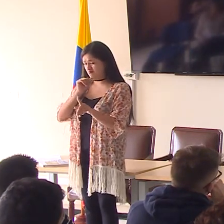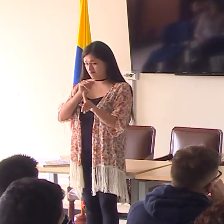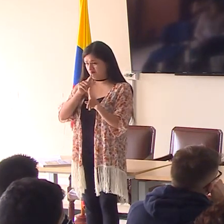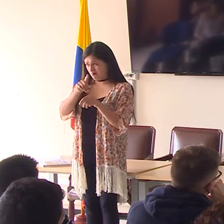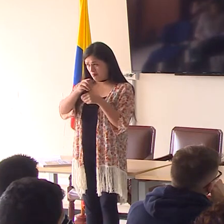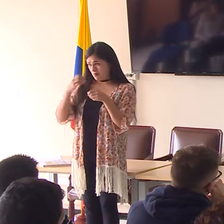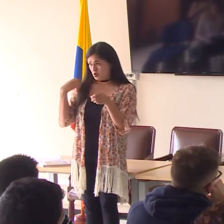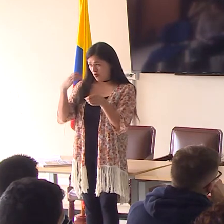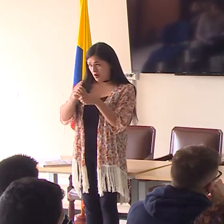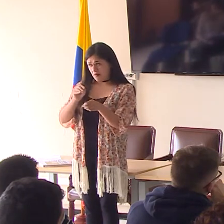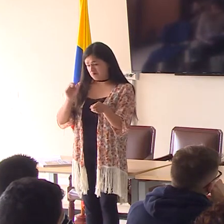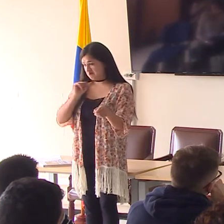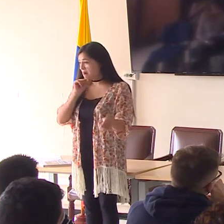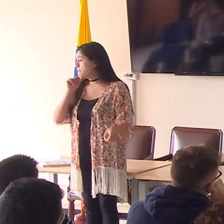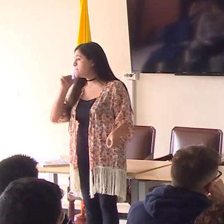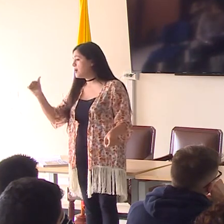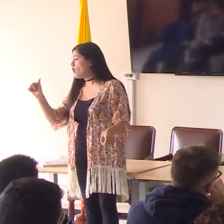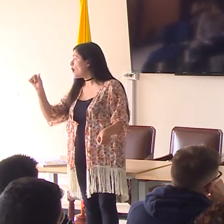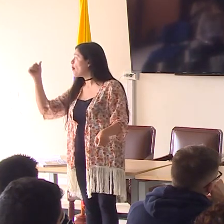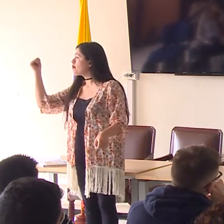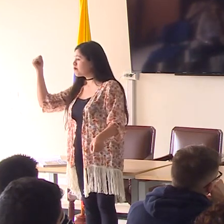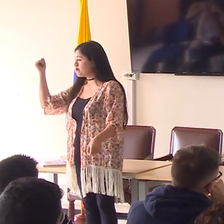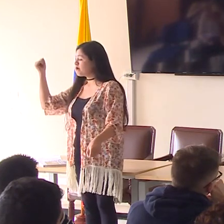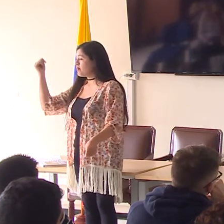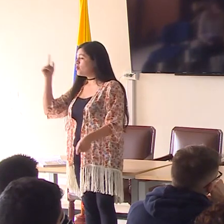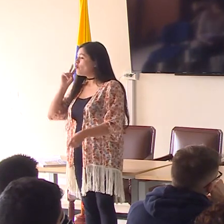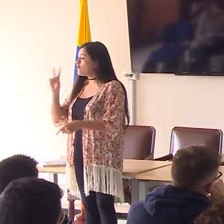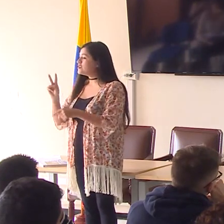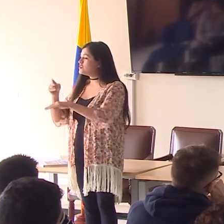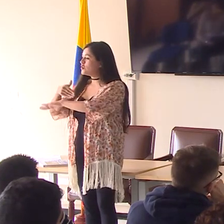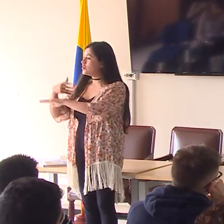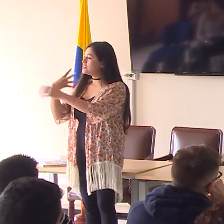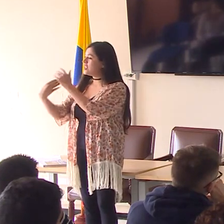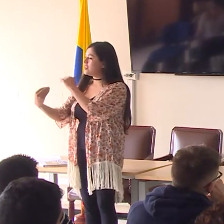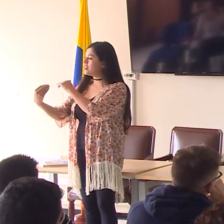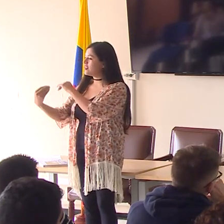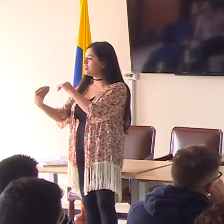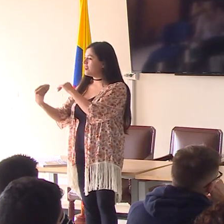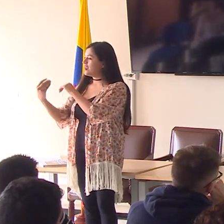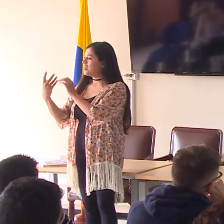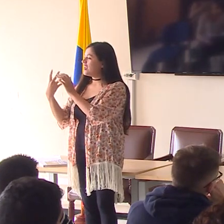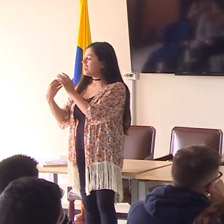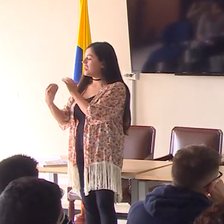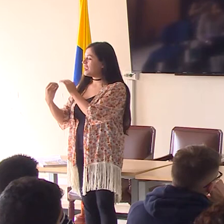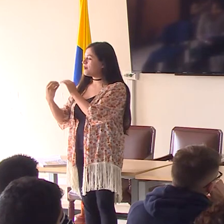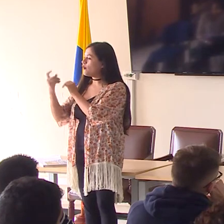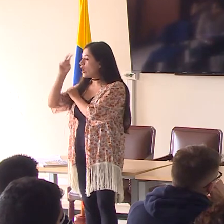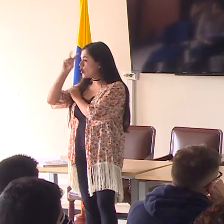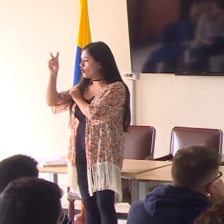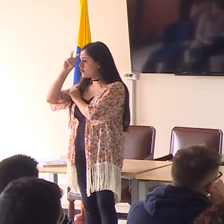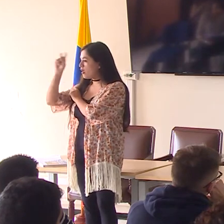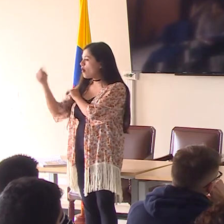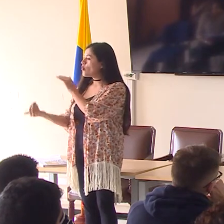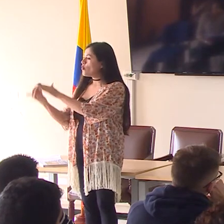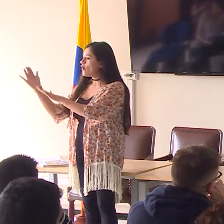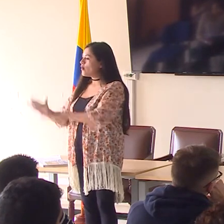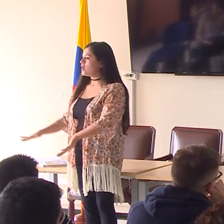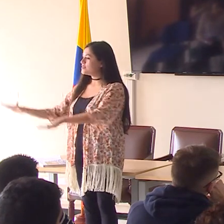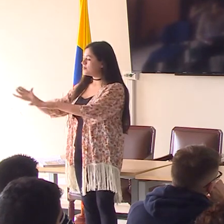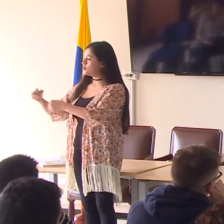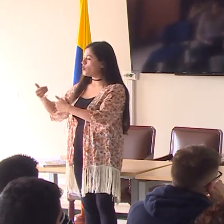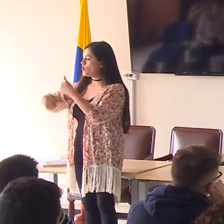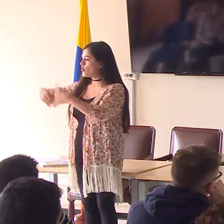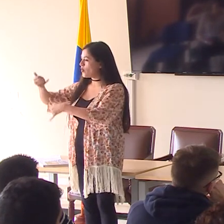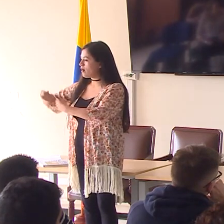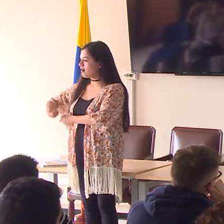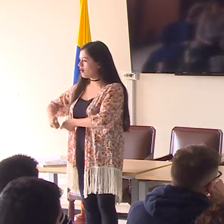que tienen por allí sobre el humedal del salitre yo puedo aprovechar con todos los con